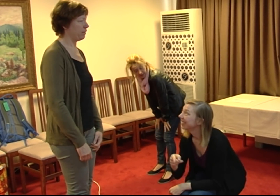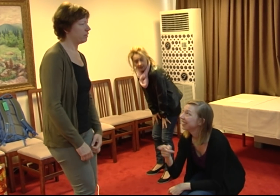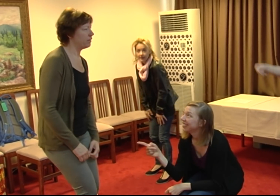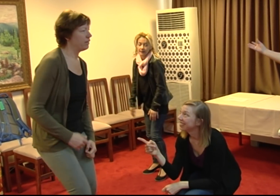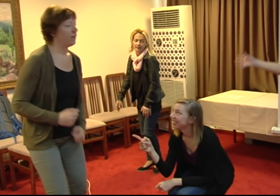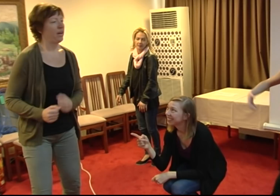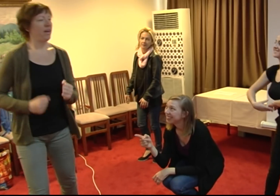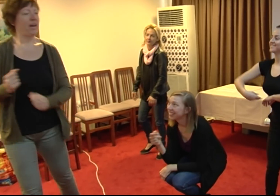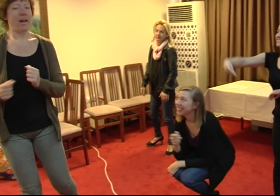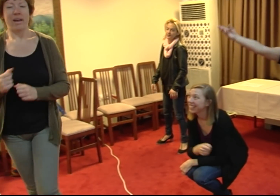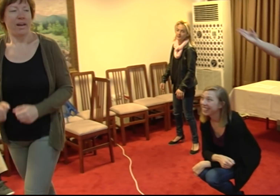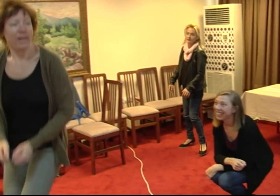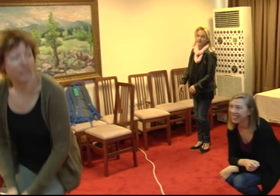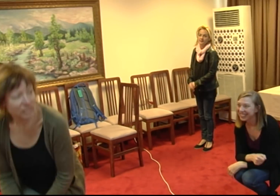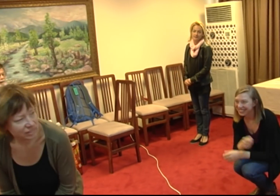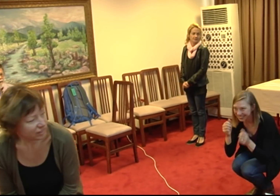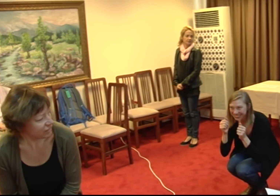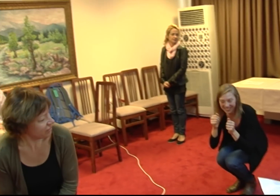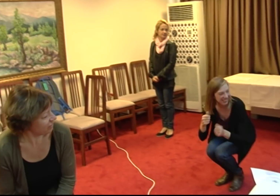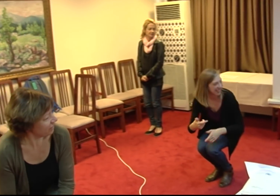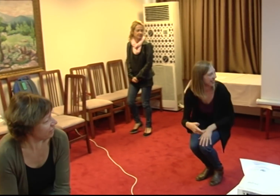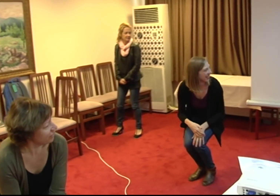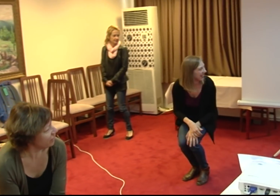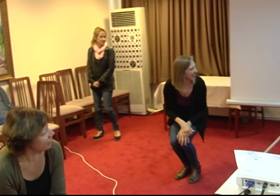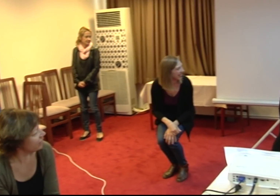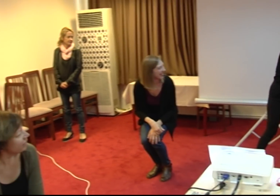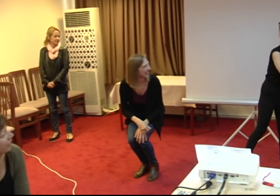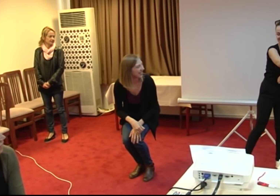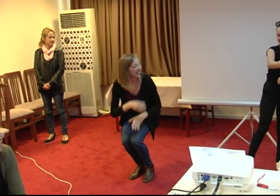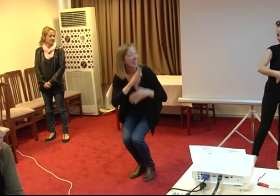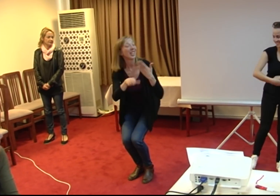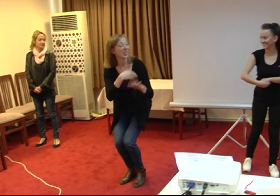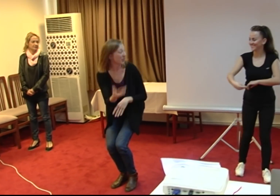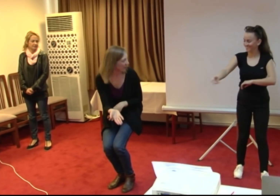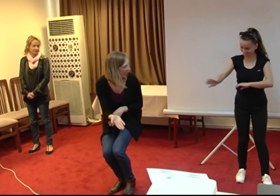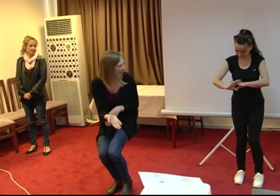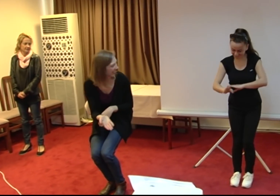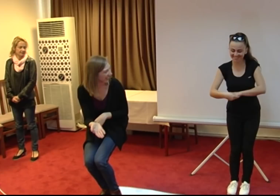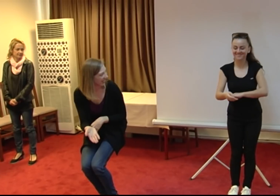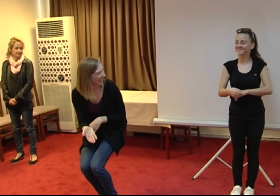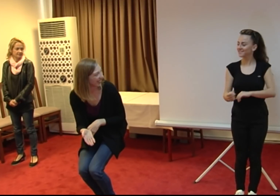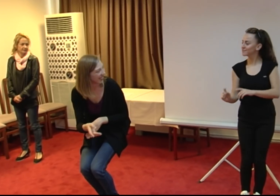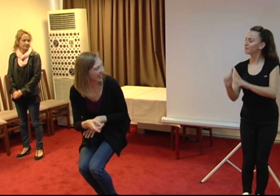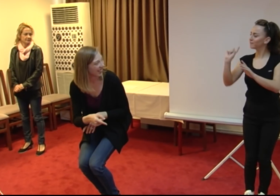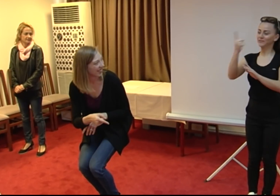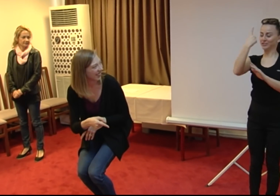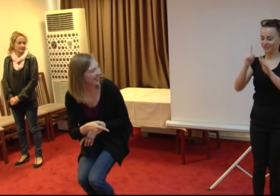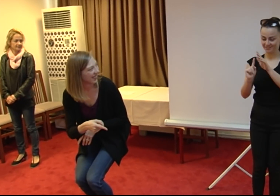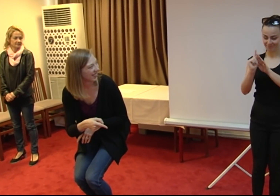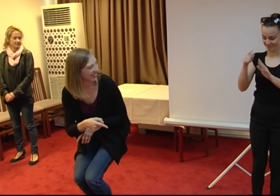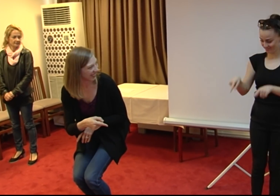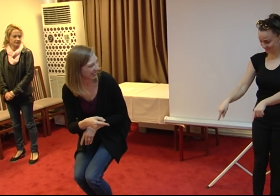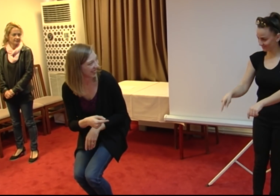храниме духот со Божја храна. На ваков начин брзо и лесно ги восприемаме работите поврзани со Библијата.